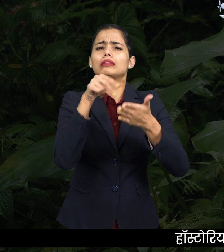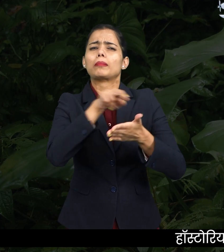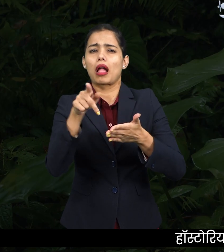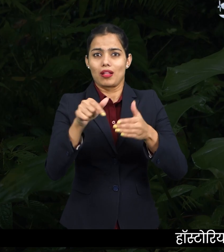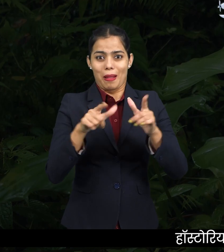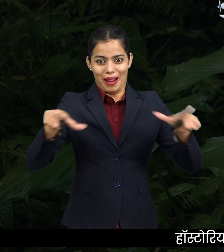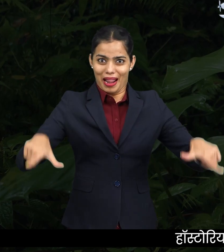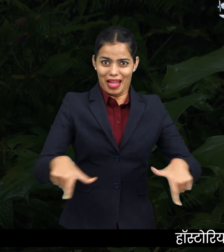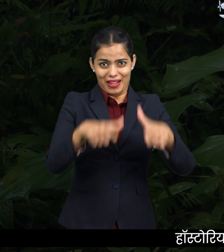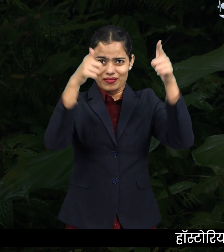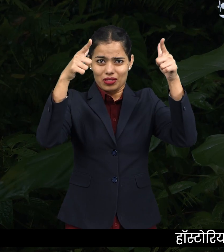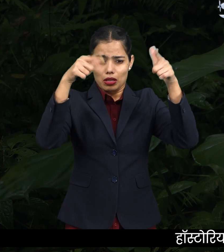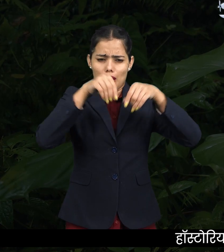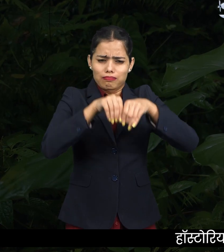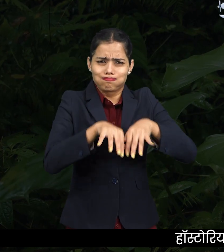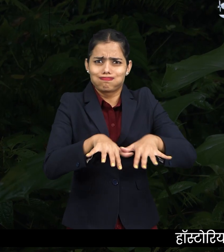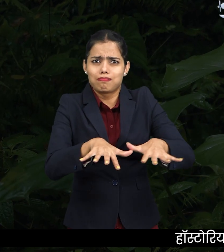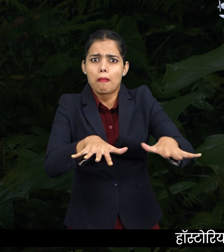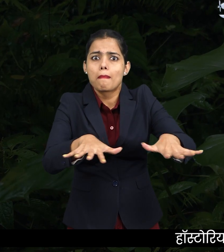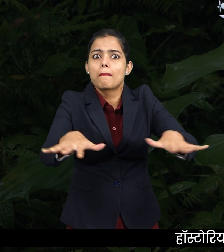हॅस्टोरिया, शोषक, मुळे,